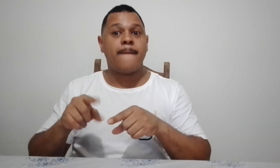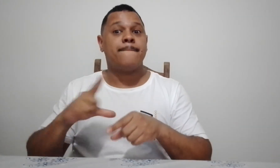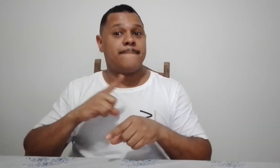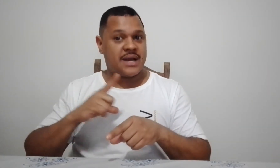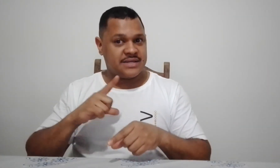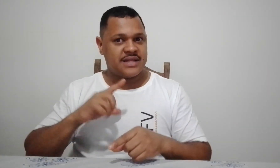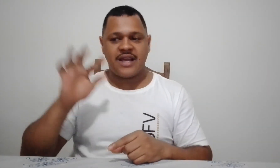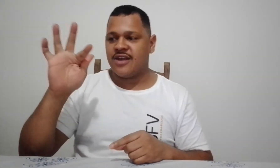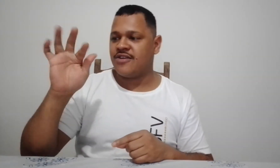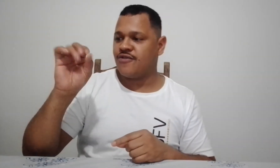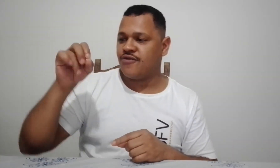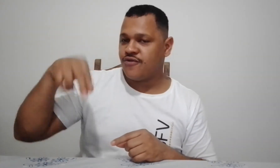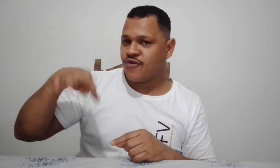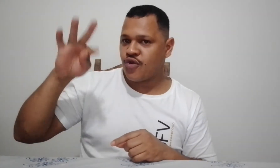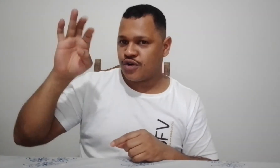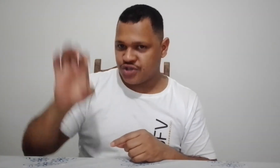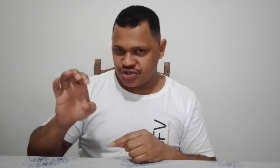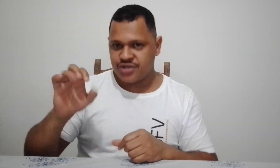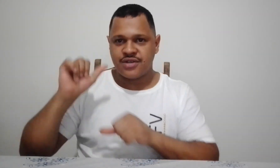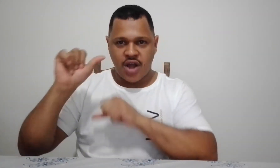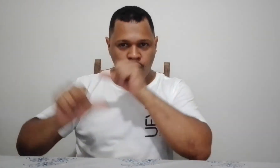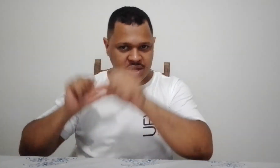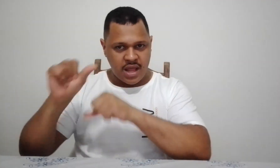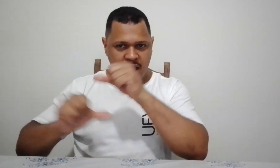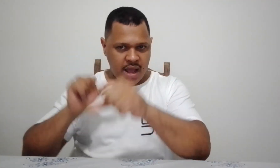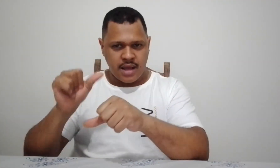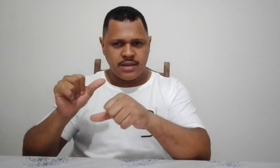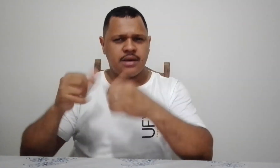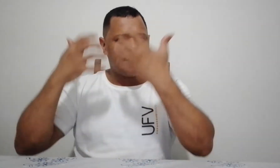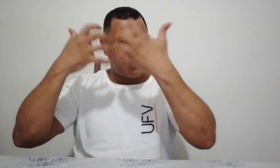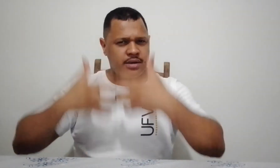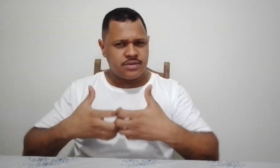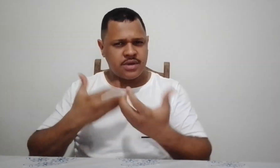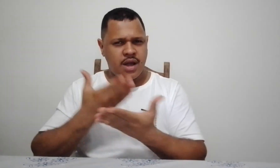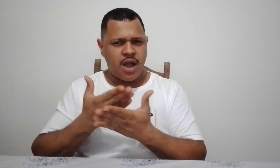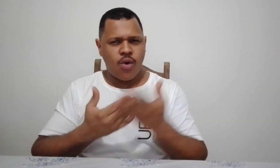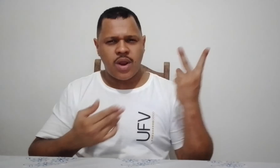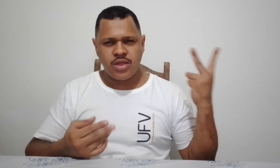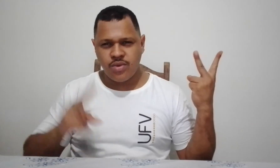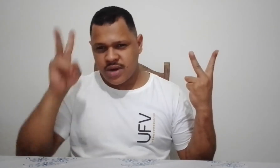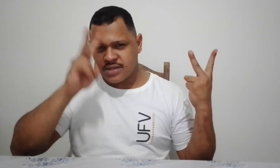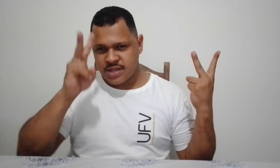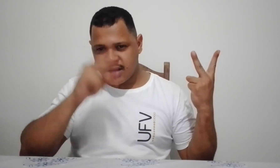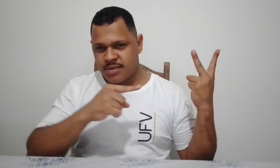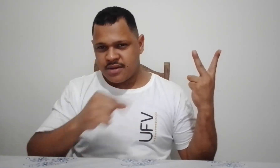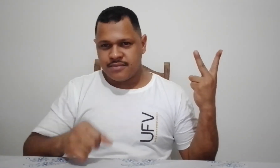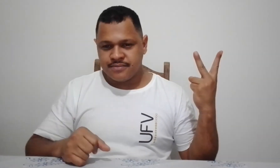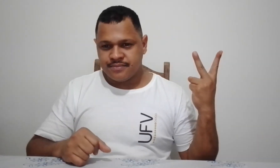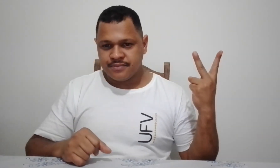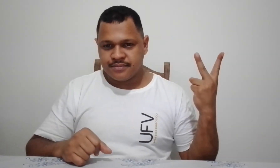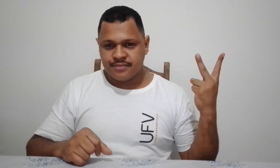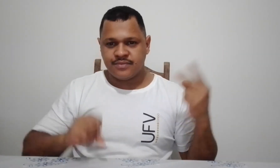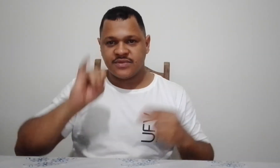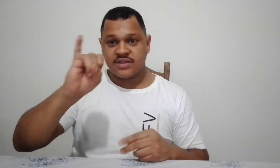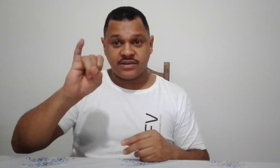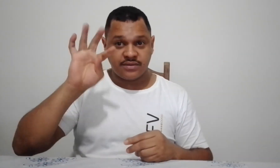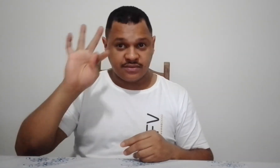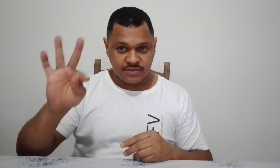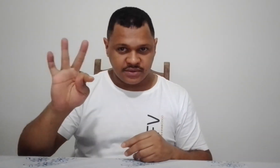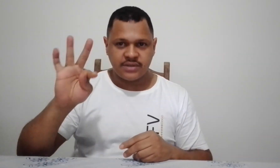alternada. Dessa vez fazendo o mesmo raciocínio da aula 2, mas considerando I de T como uma senoide, onde ela tem